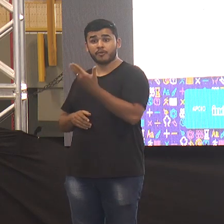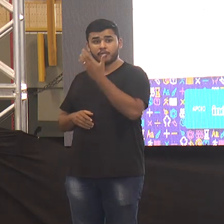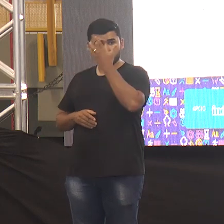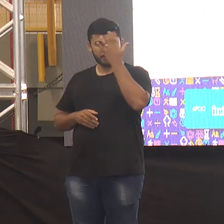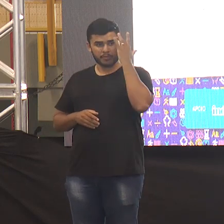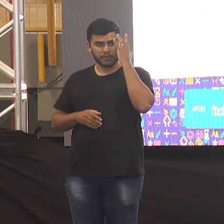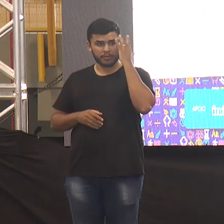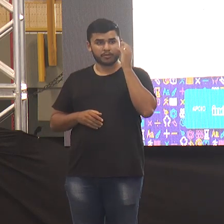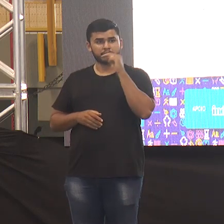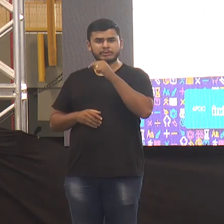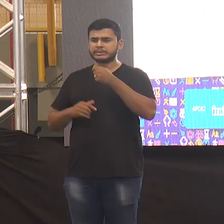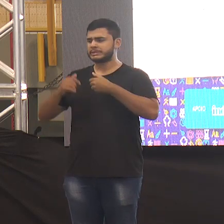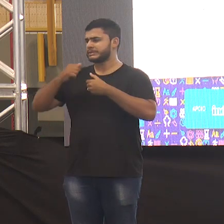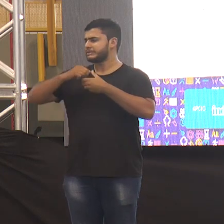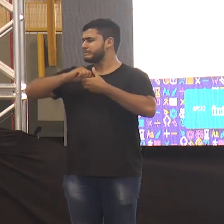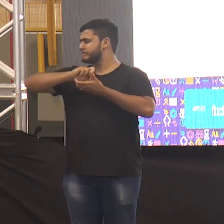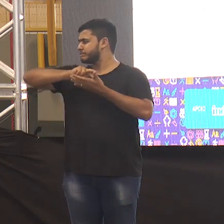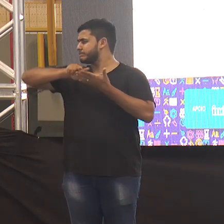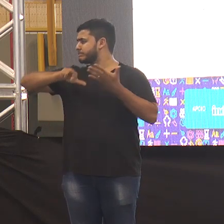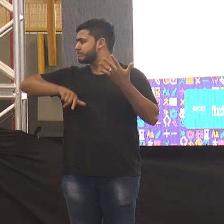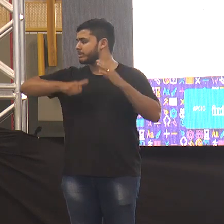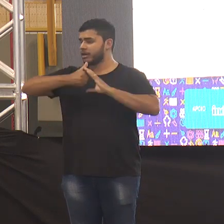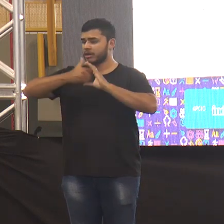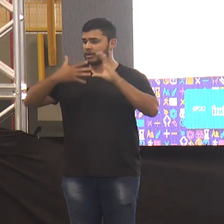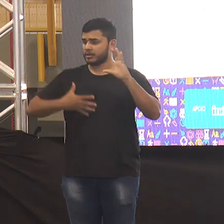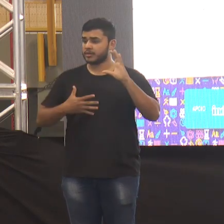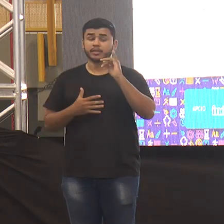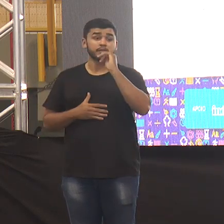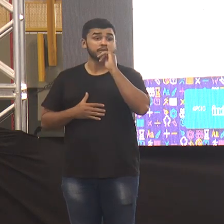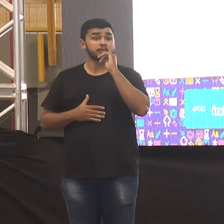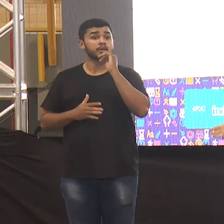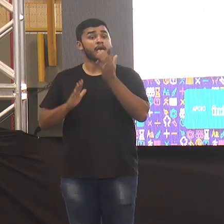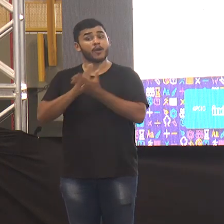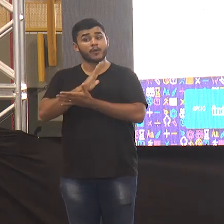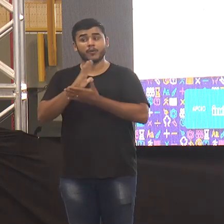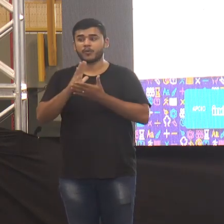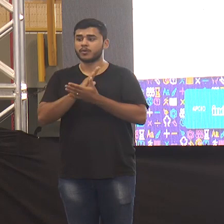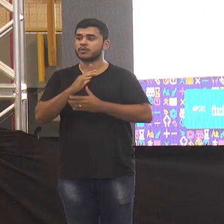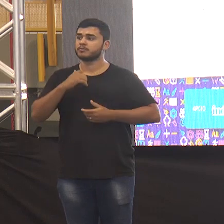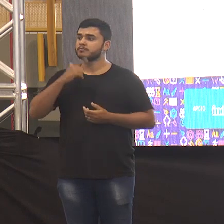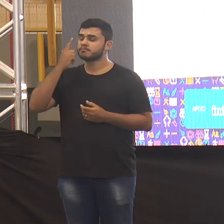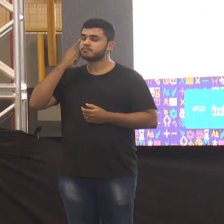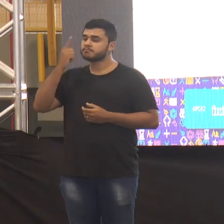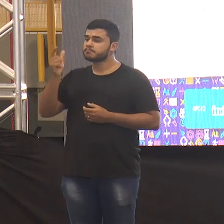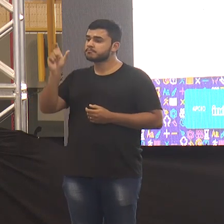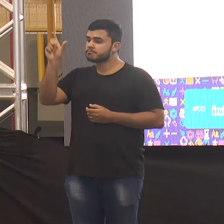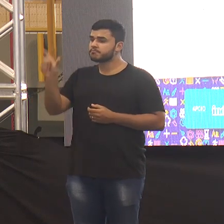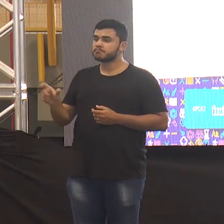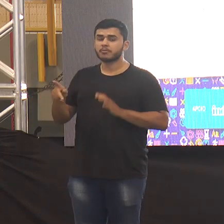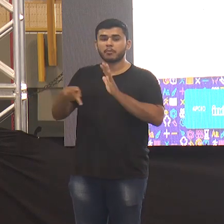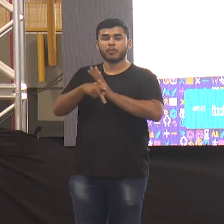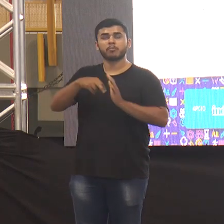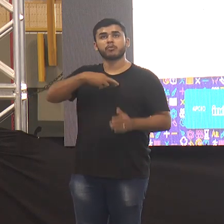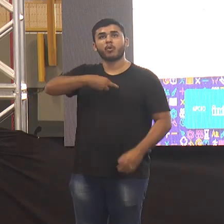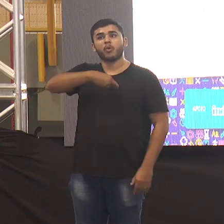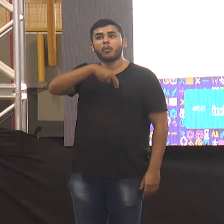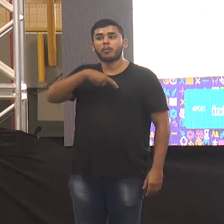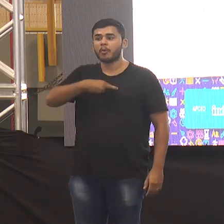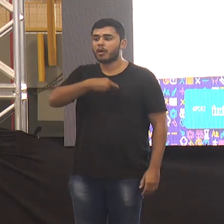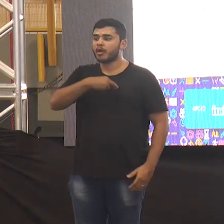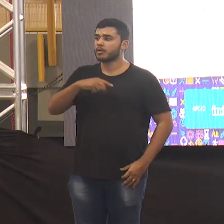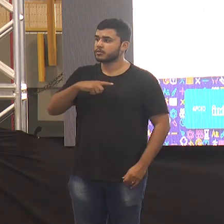de características. Não, eu tenho determinadas características que fazem de mim uma pessoa romântica. Eu